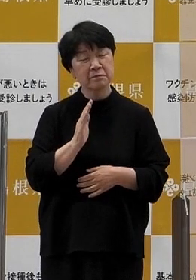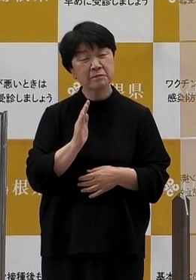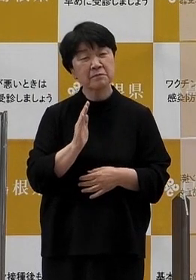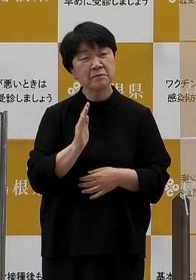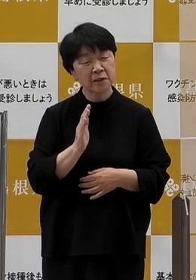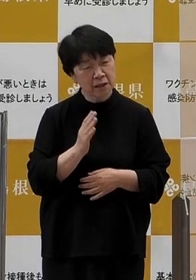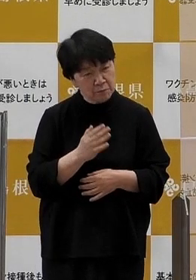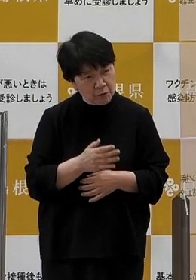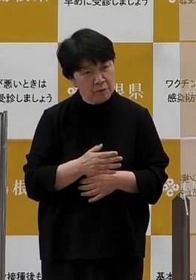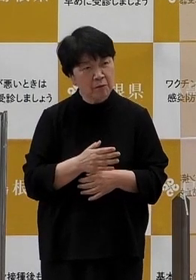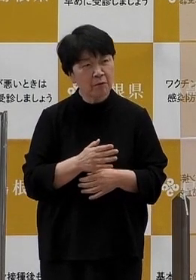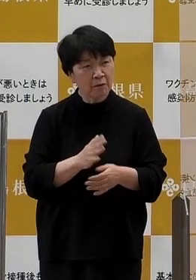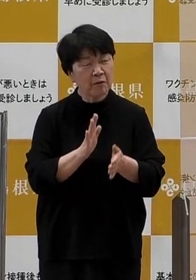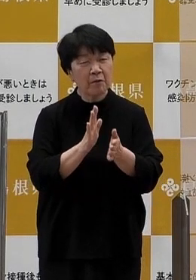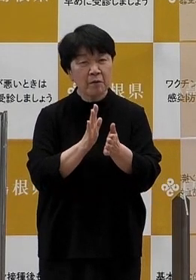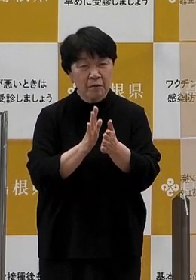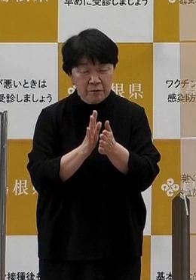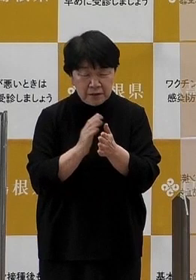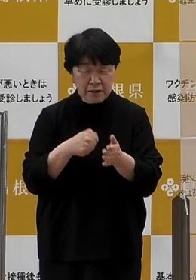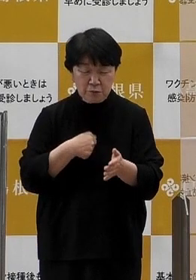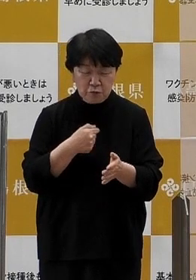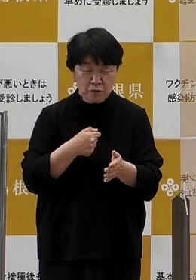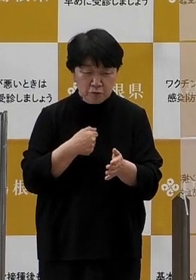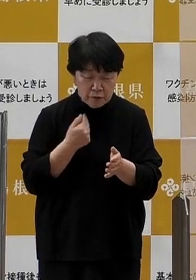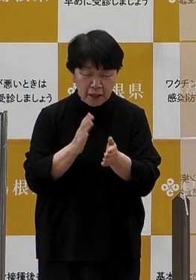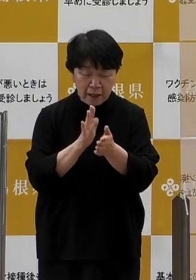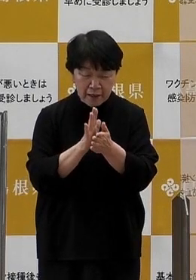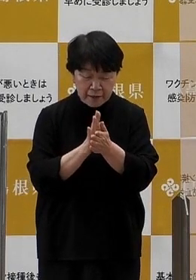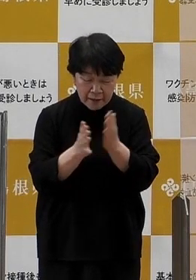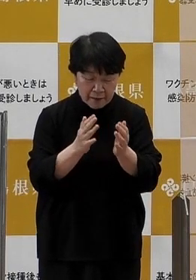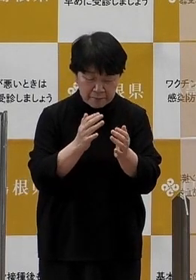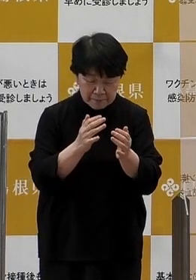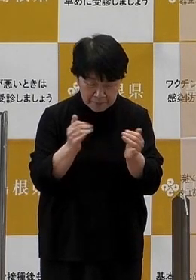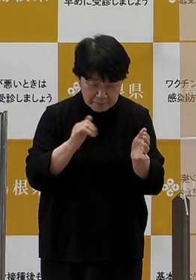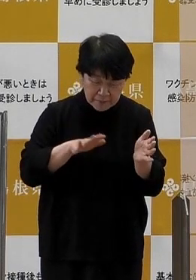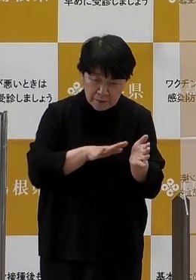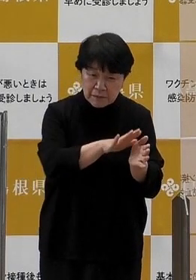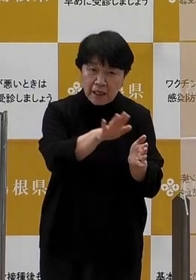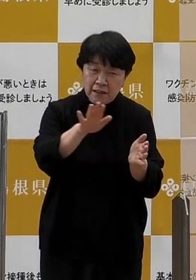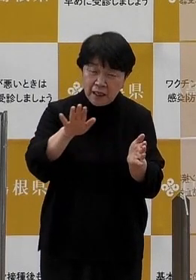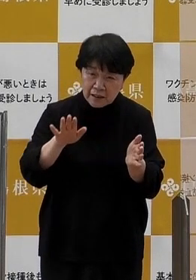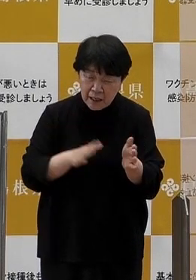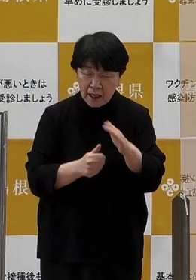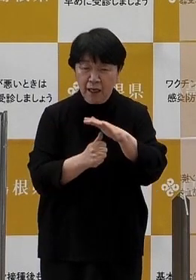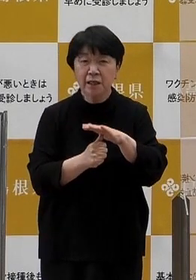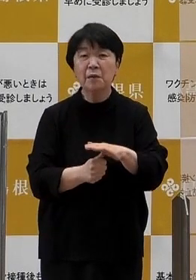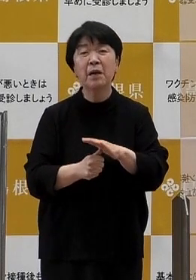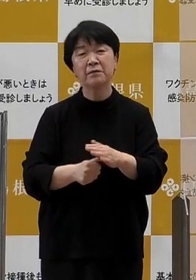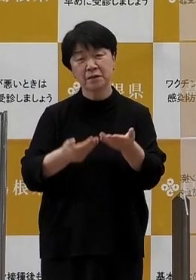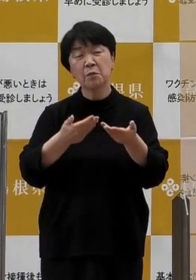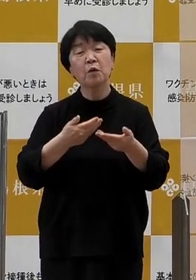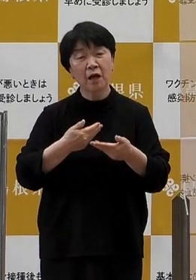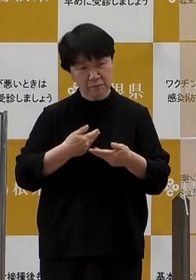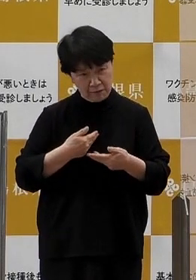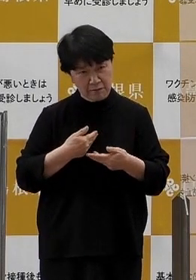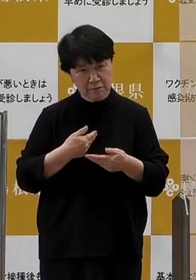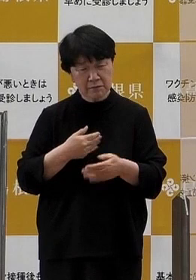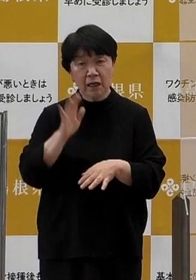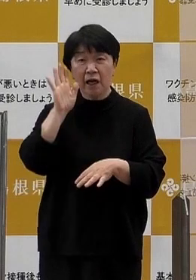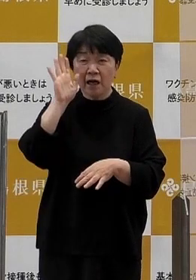それは県内、県民の行かないこと自体が、我慢していただくこと自体がご自身のためにもなる